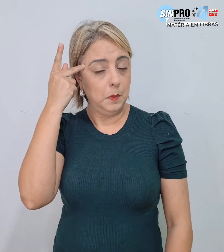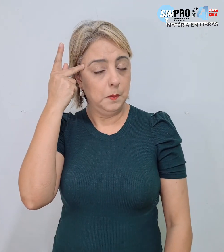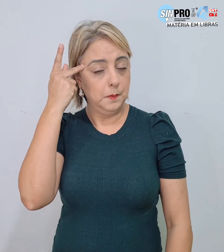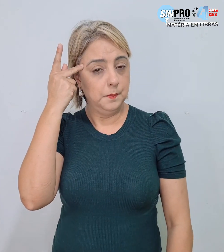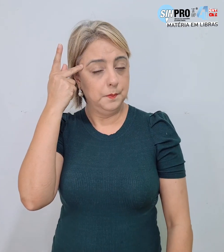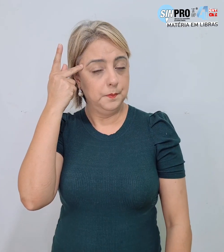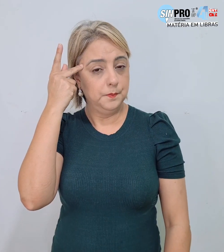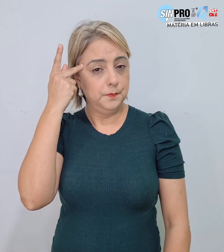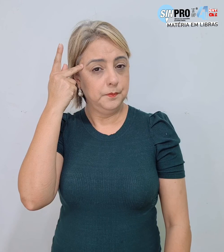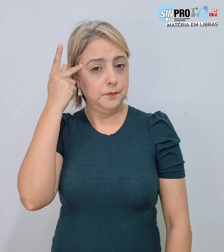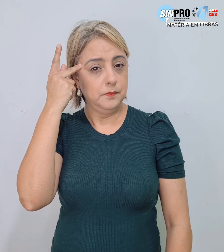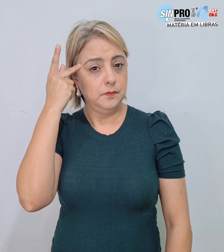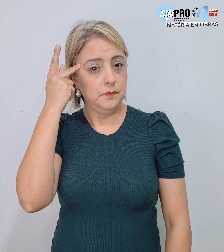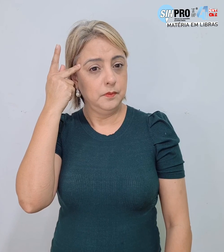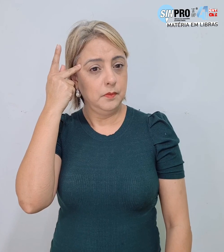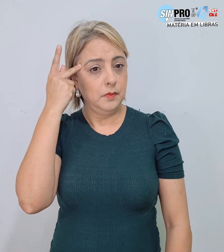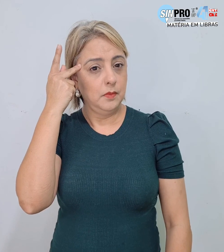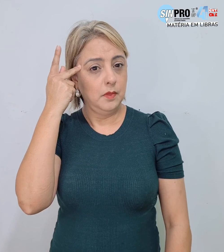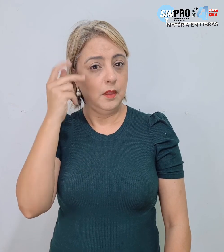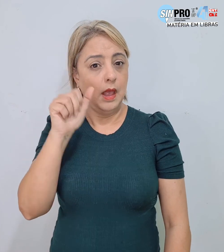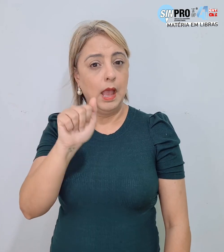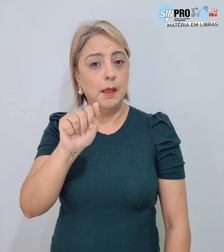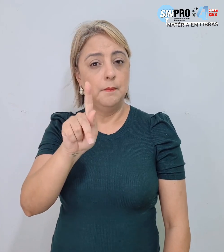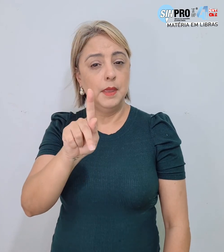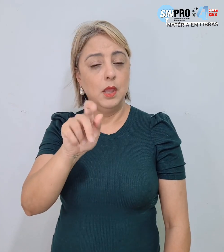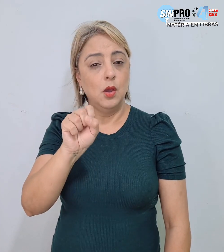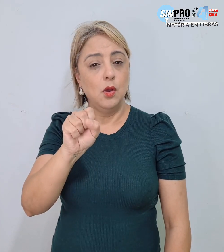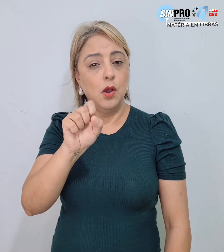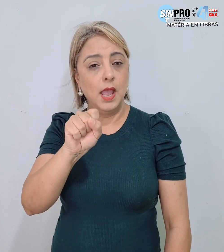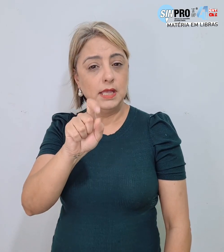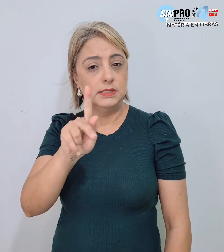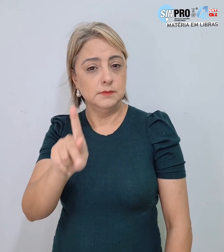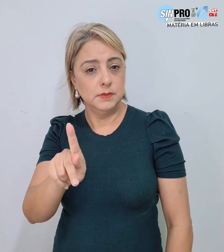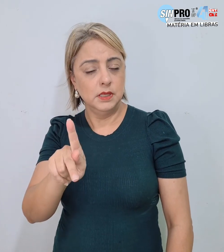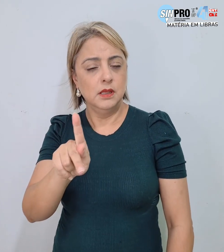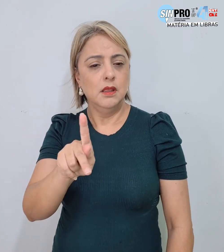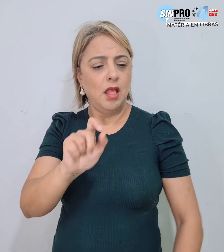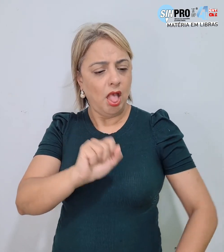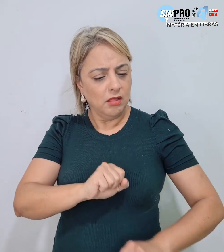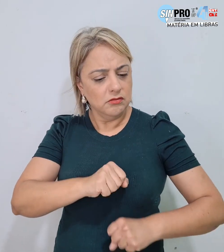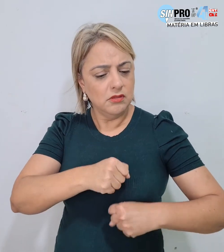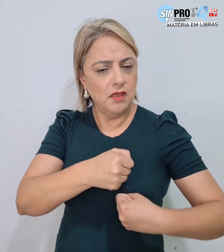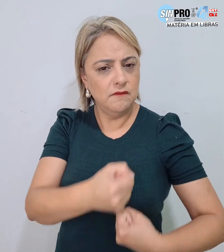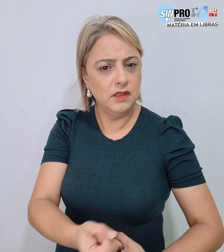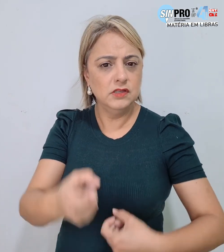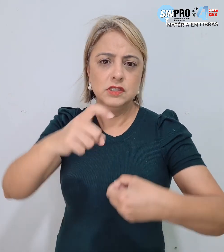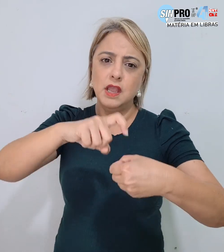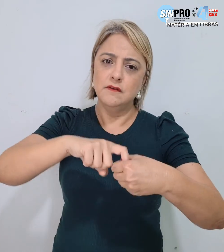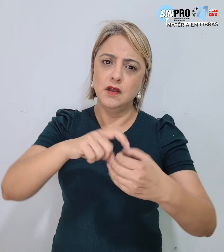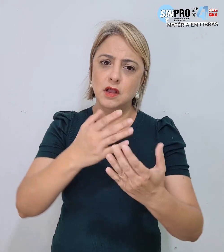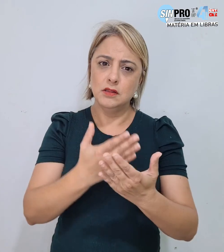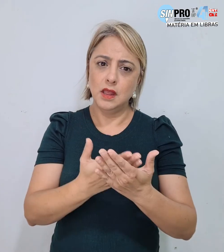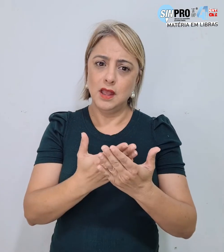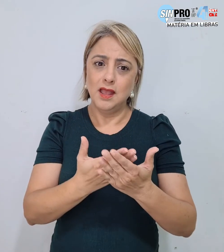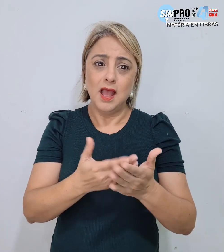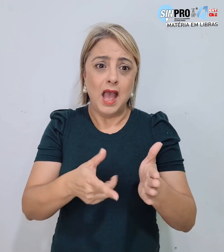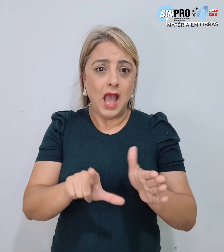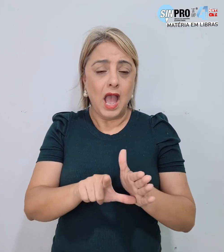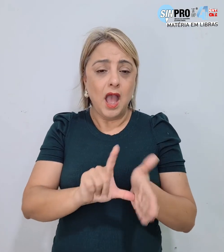Paulo a APEOESP e defende que o retorno é precipitado